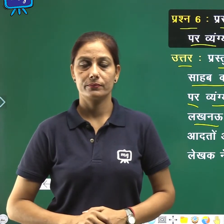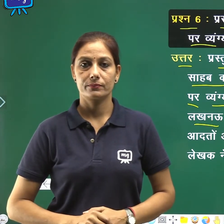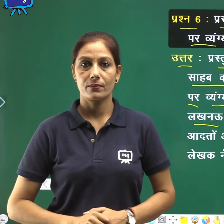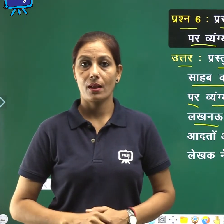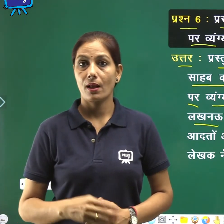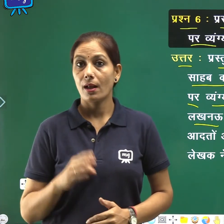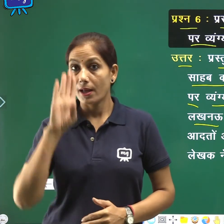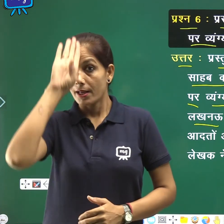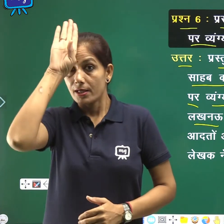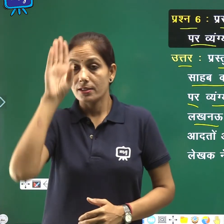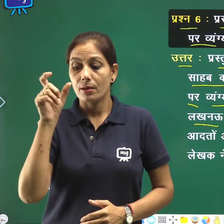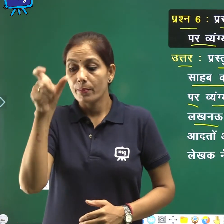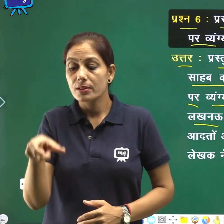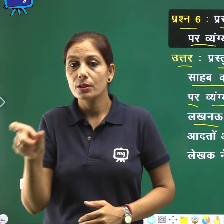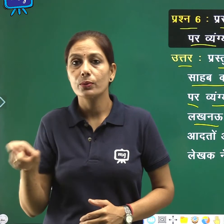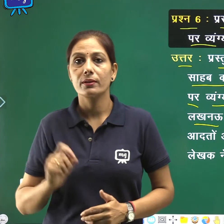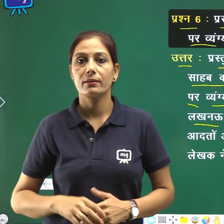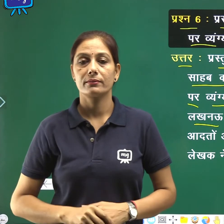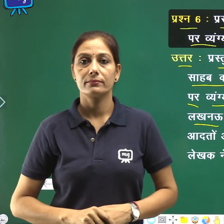नवाबों की